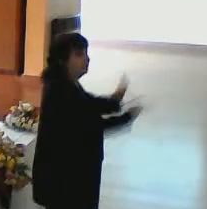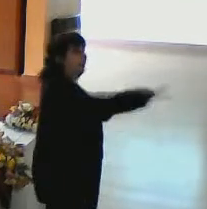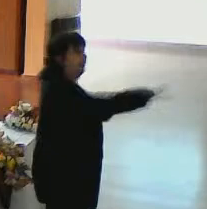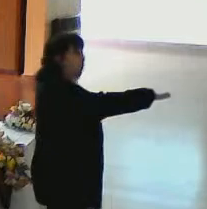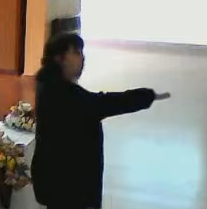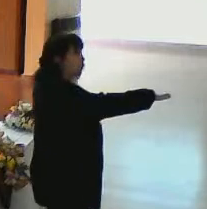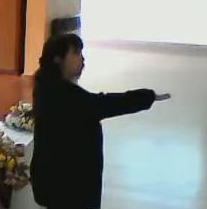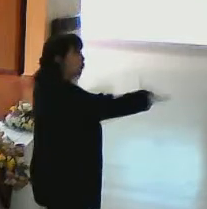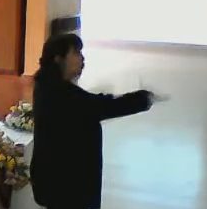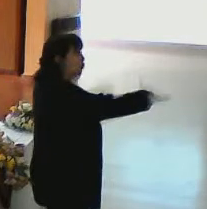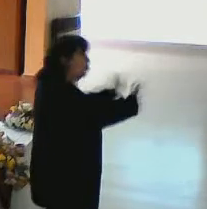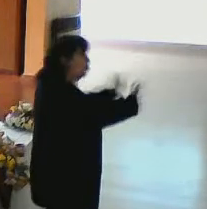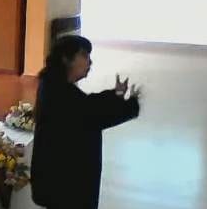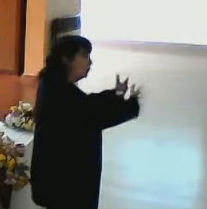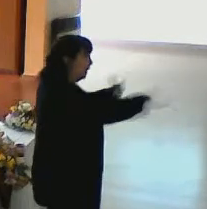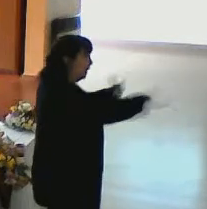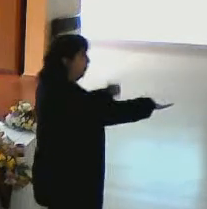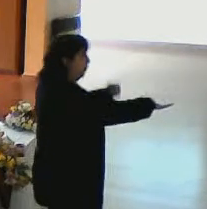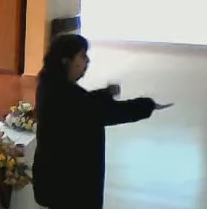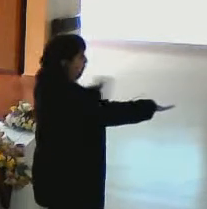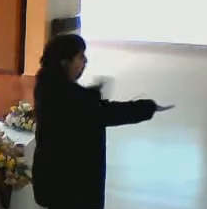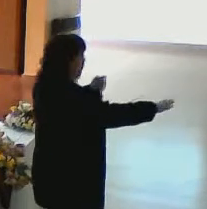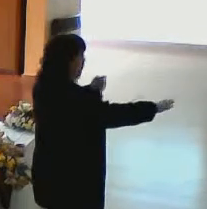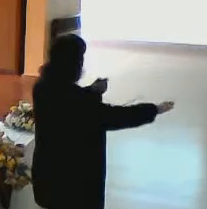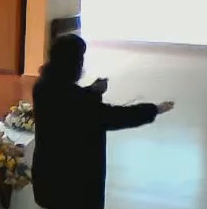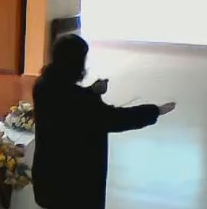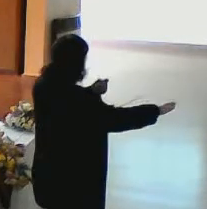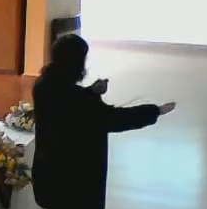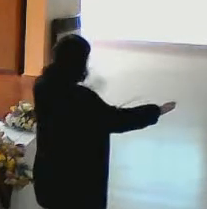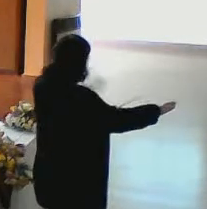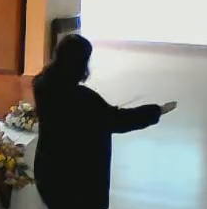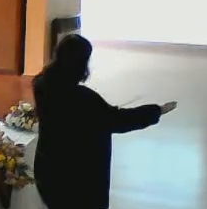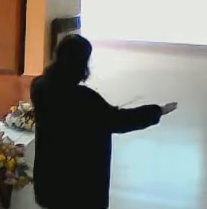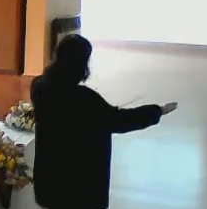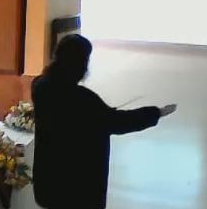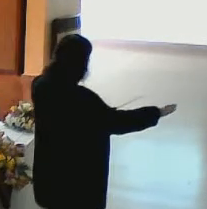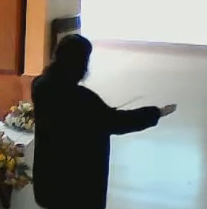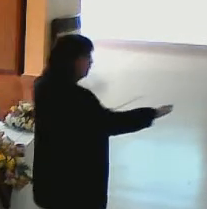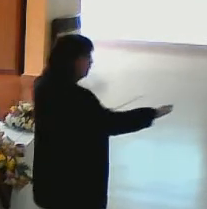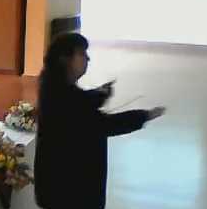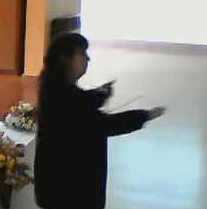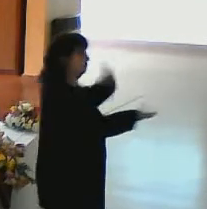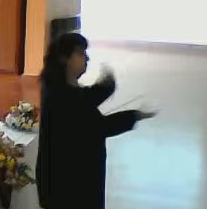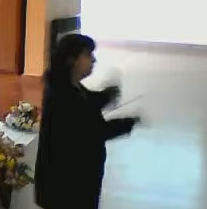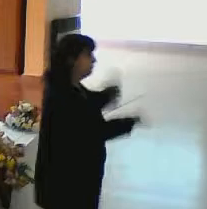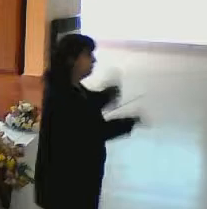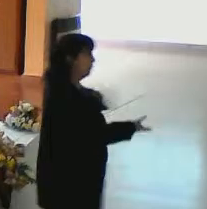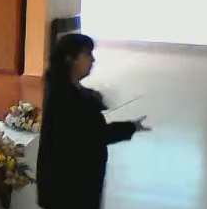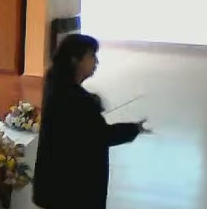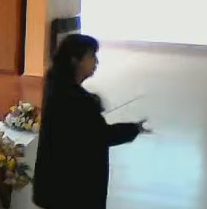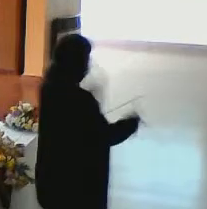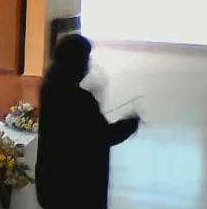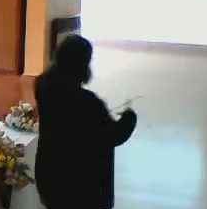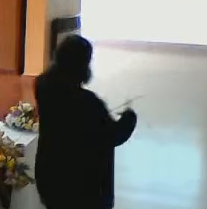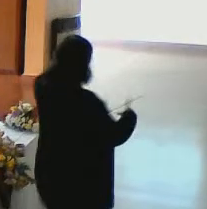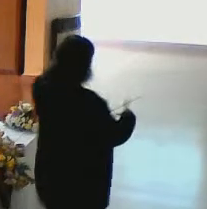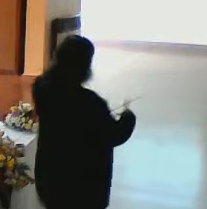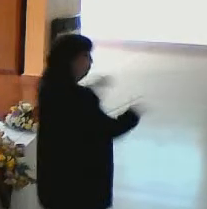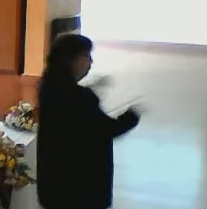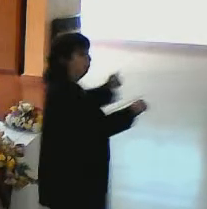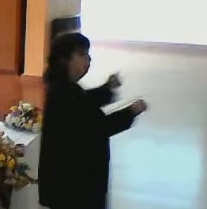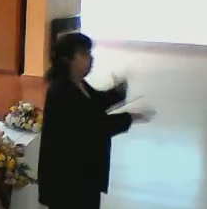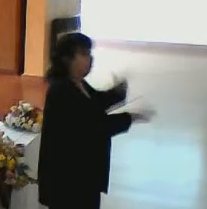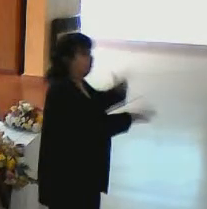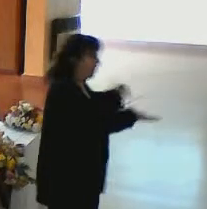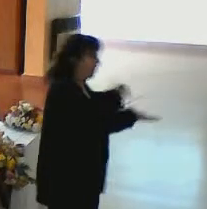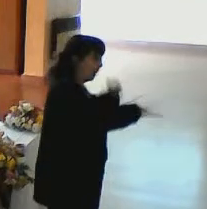que sufrieron alguna de estas enfermedades y que luego de este cuadro clínico el chico ya no está igual en la escuela, si estaba ya en la